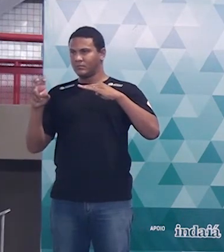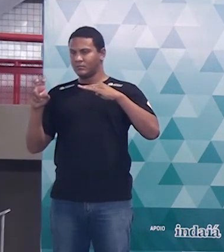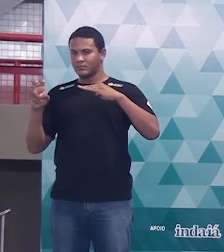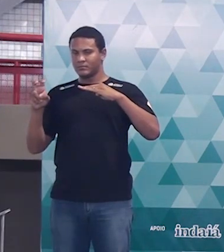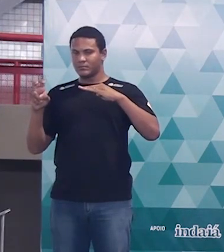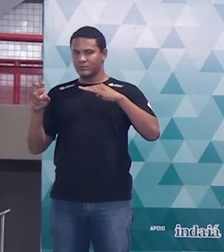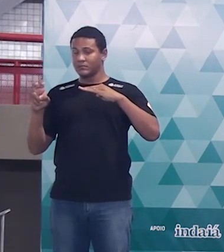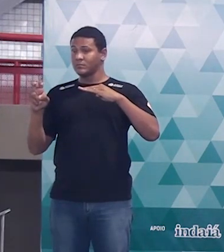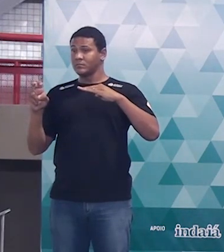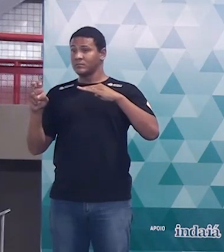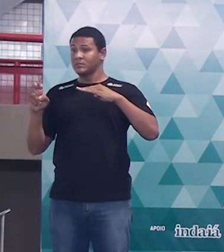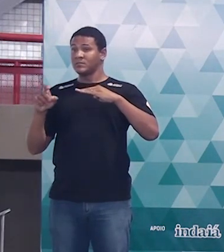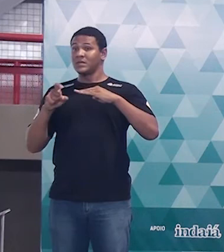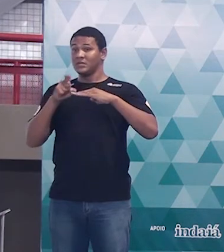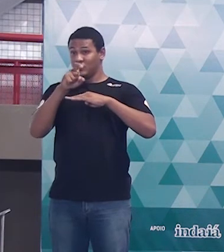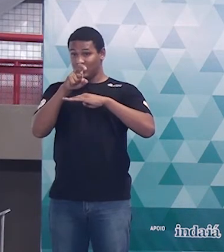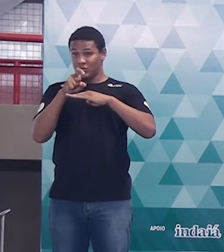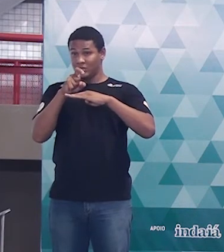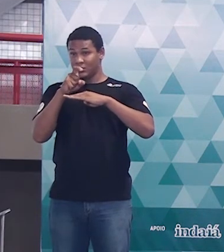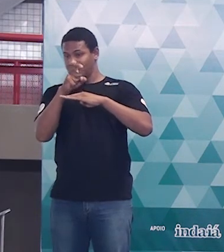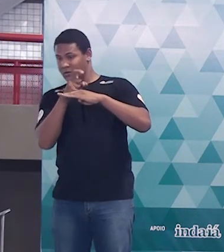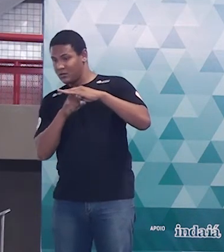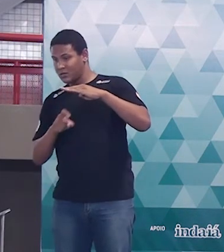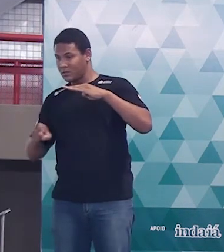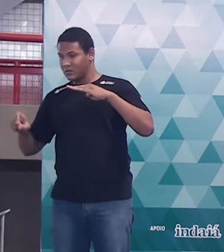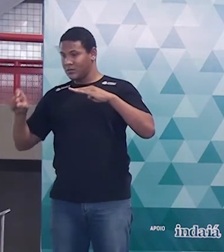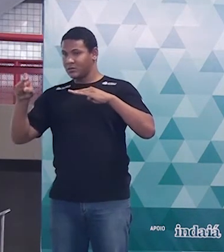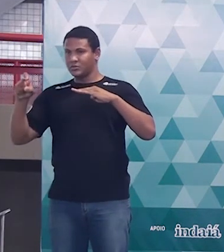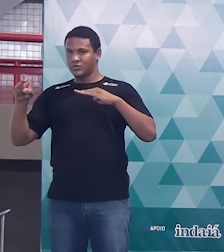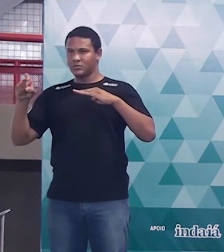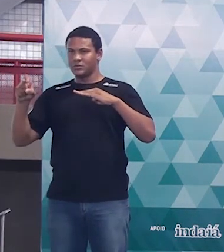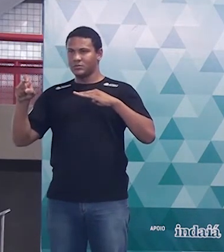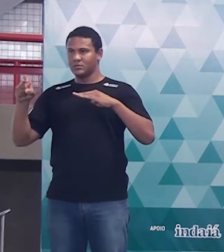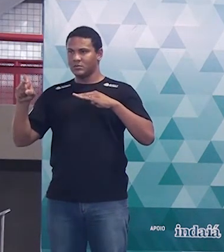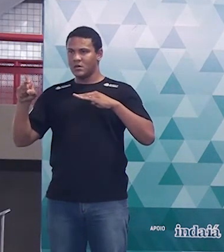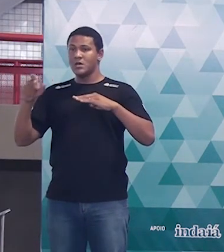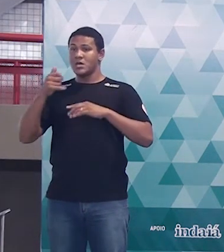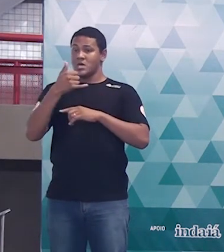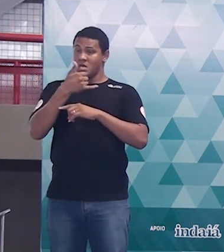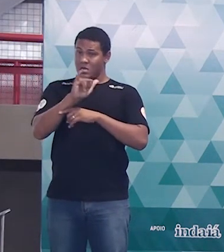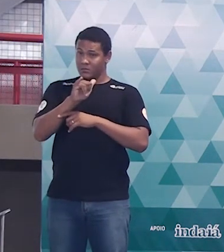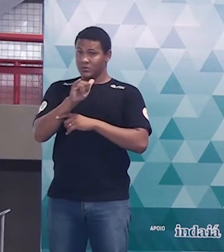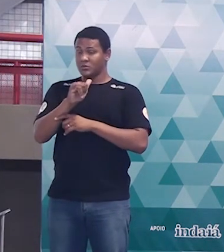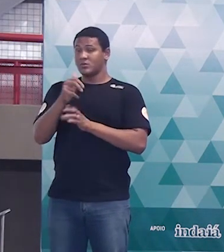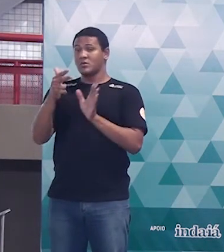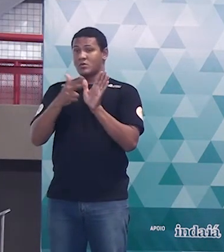O x irá passar multiplicando. Eu vou ter o que então? Y igual a